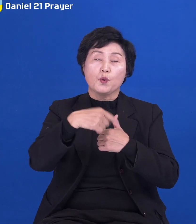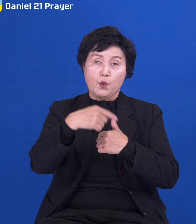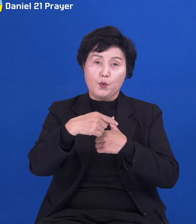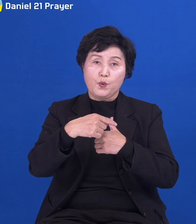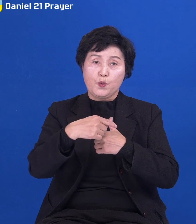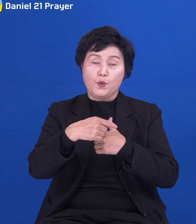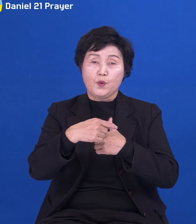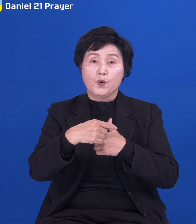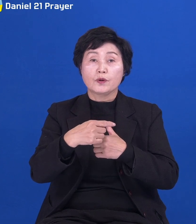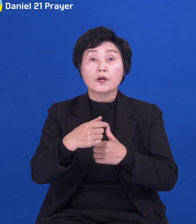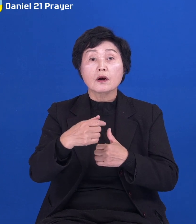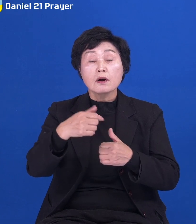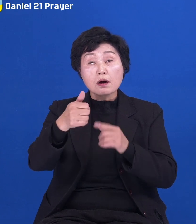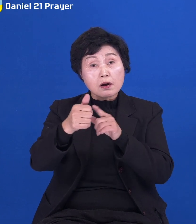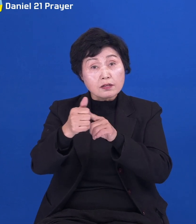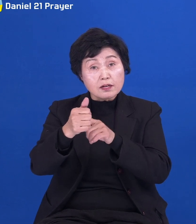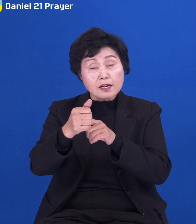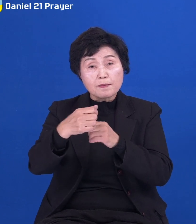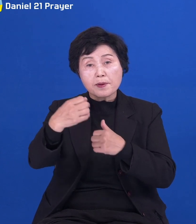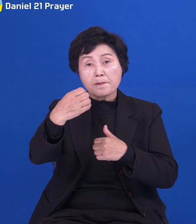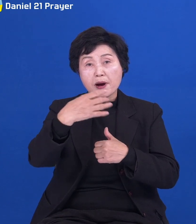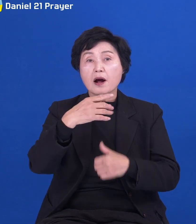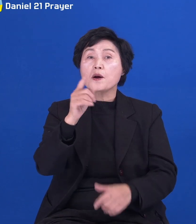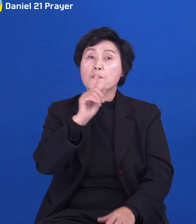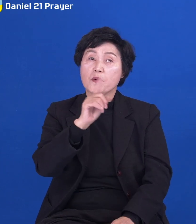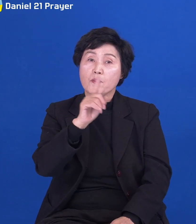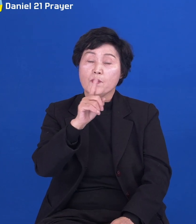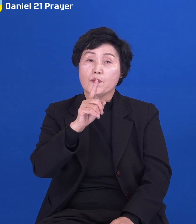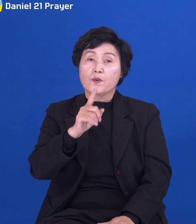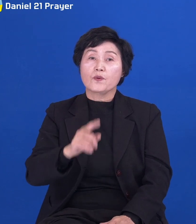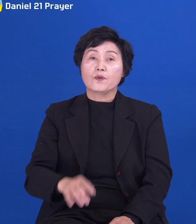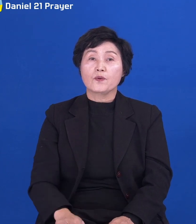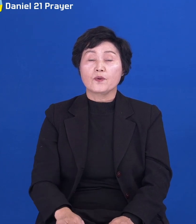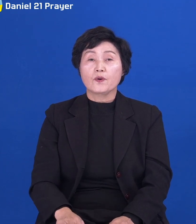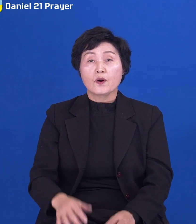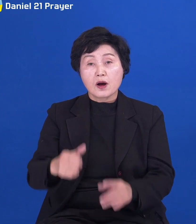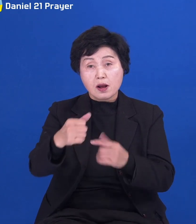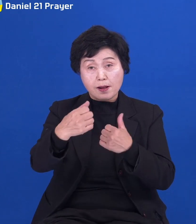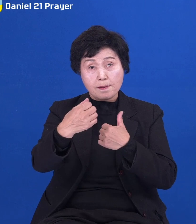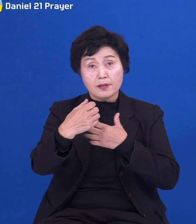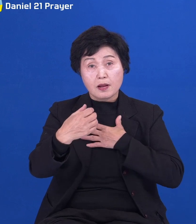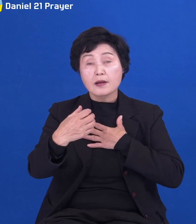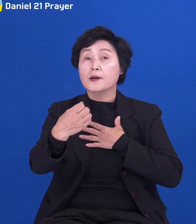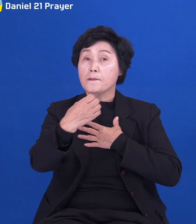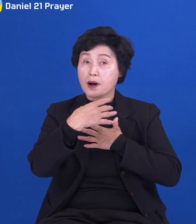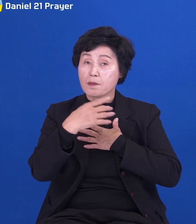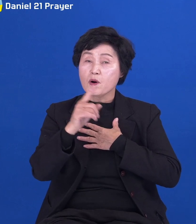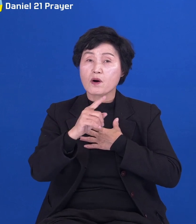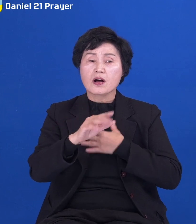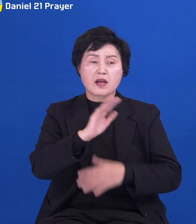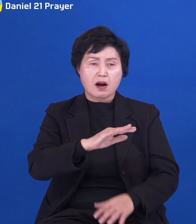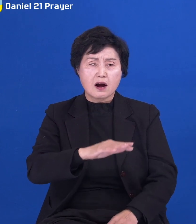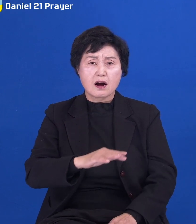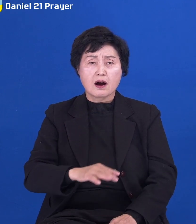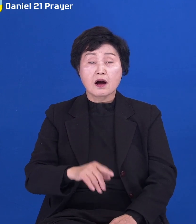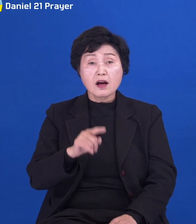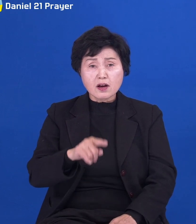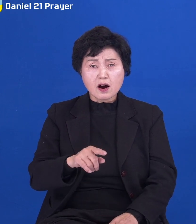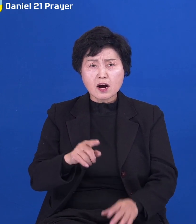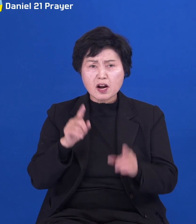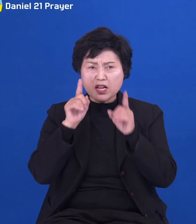신입반장이 저하고 한 말이 아직도 기억에 남아요. 그 사람이 나보고 뭐라고 했냐면 영호야 여기는